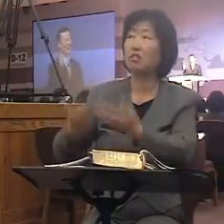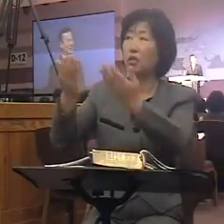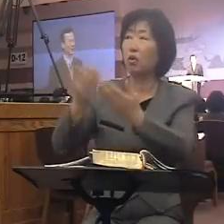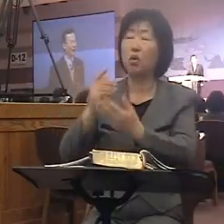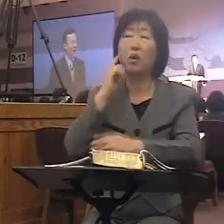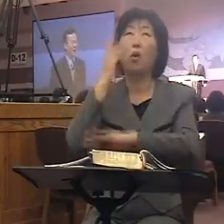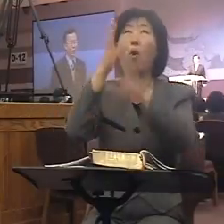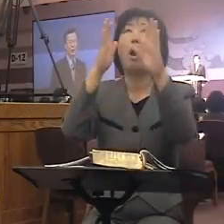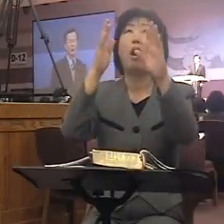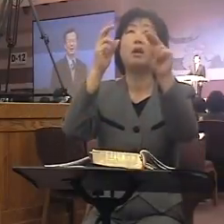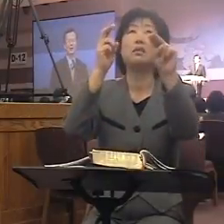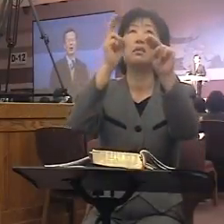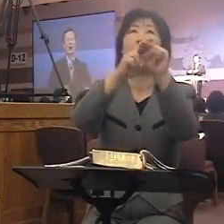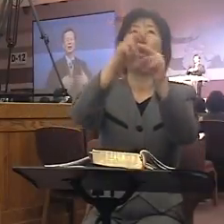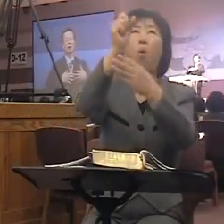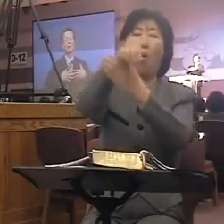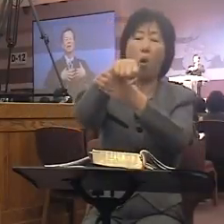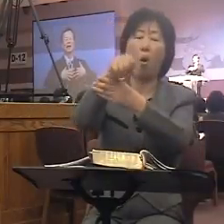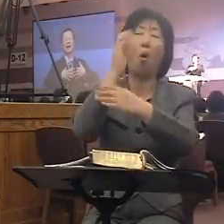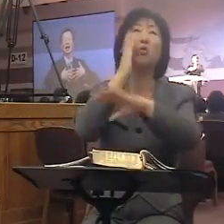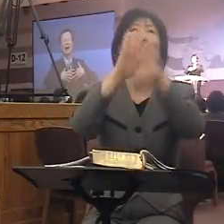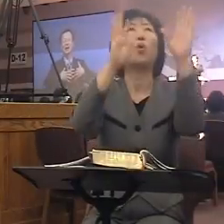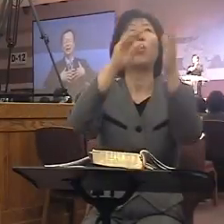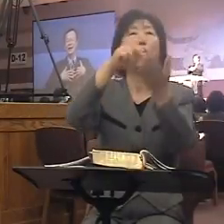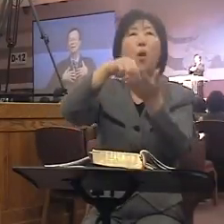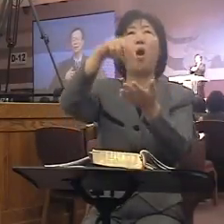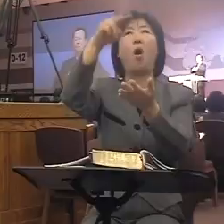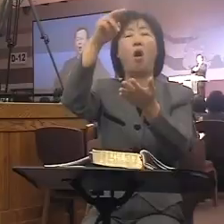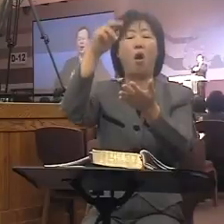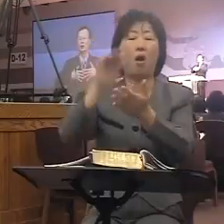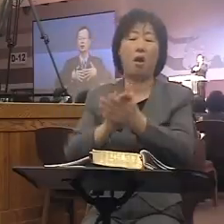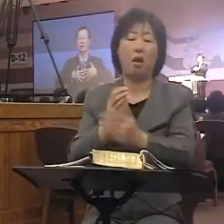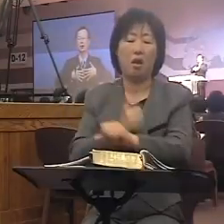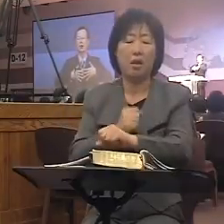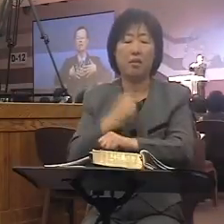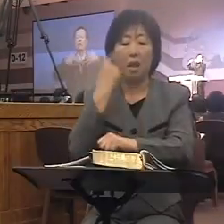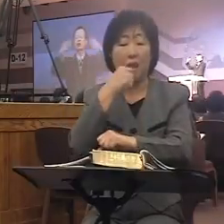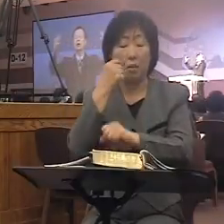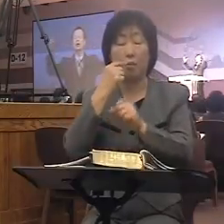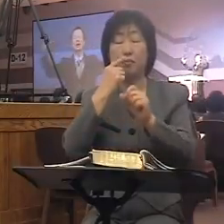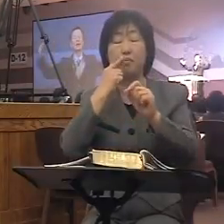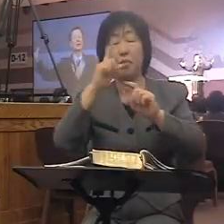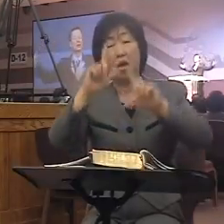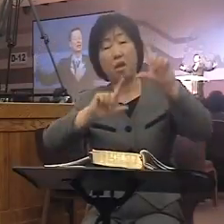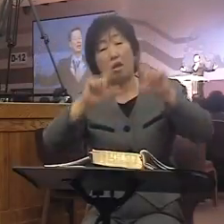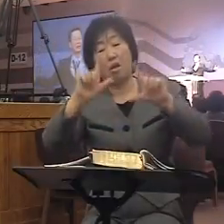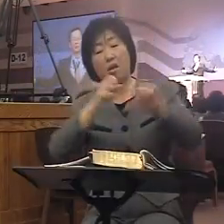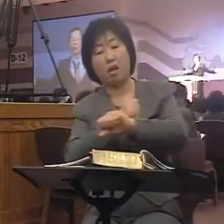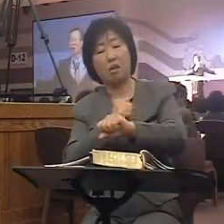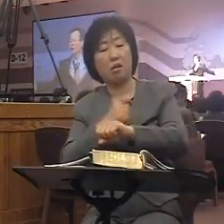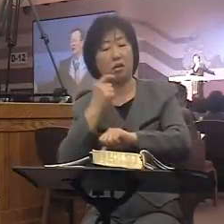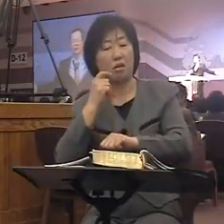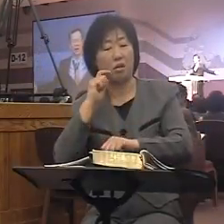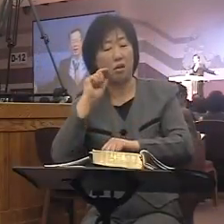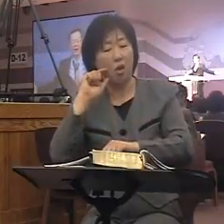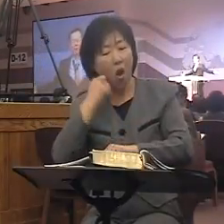천국 가게 하시고 천국 가서 정말 내가 내 입으로 표현할 수 없는 엄청난 그 모든 그 나의